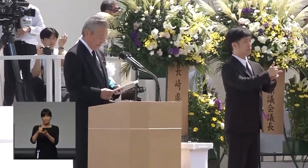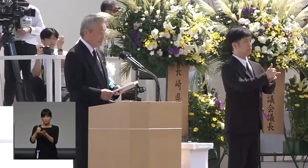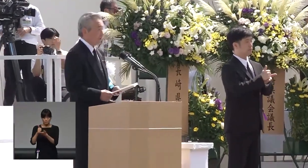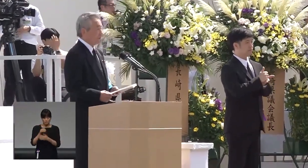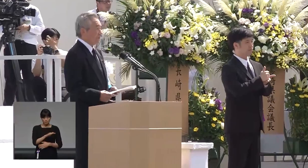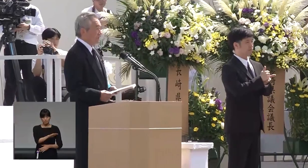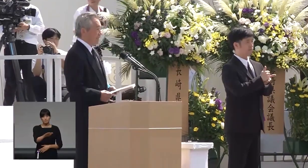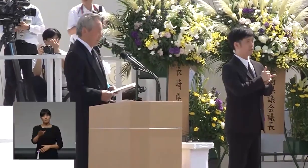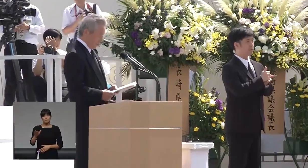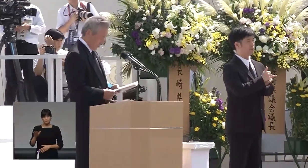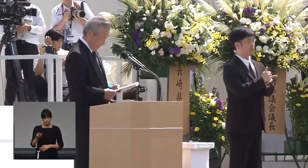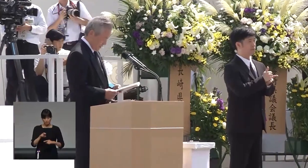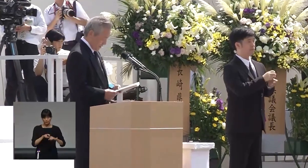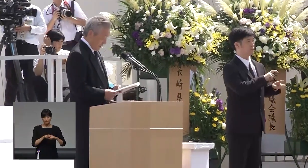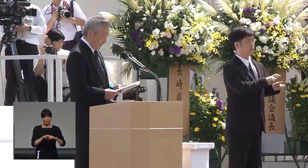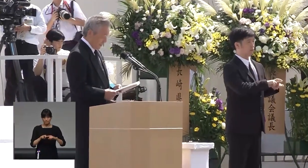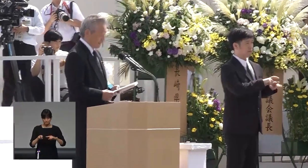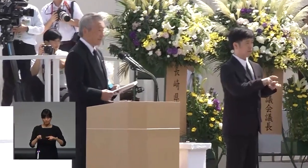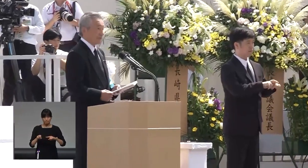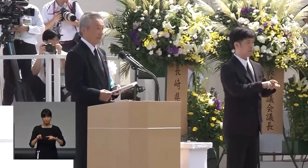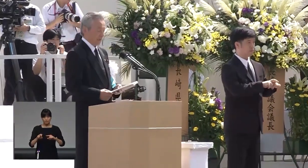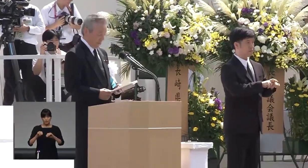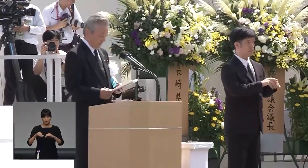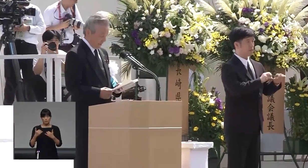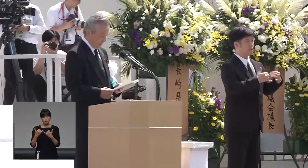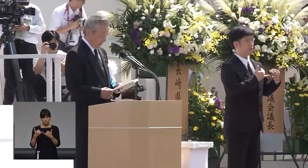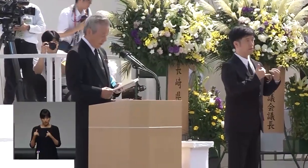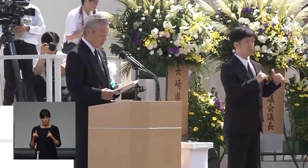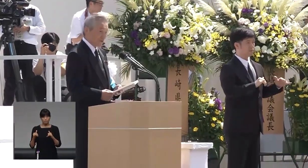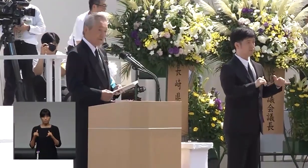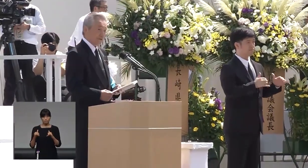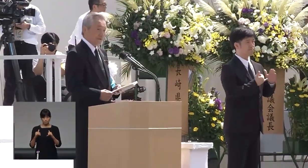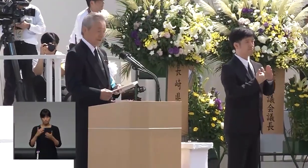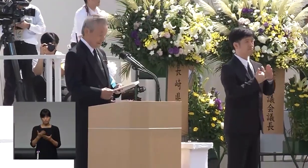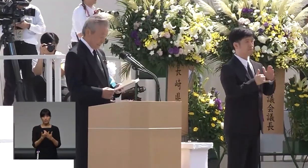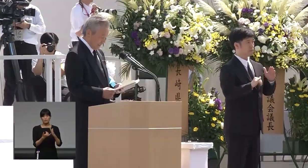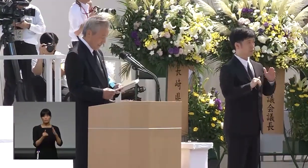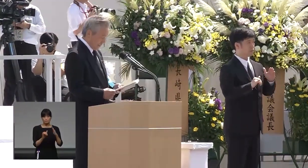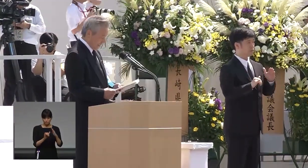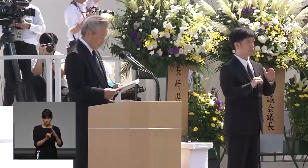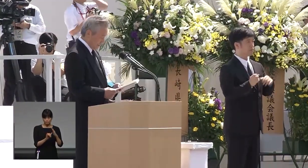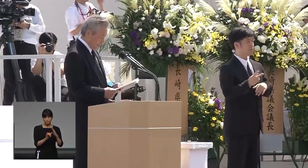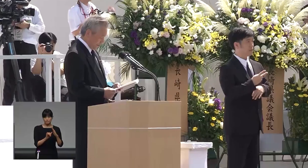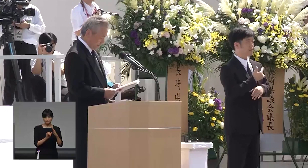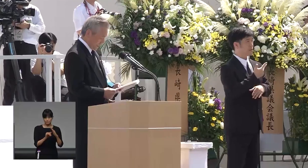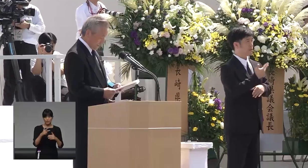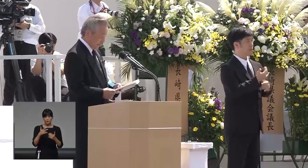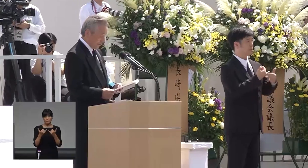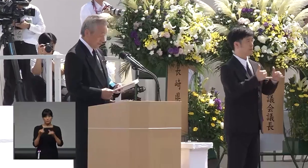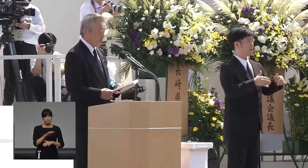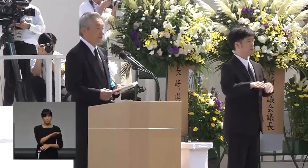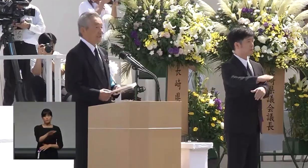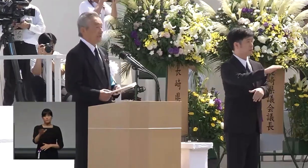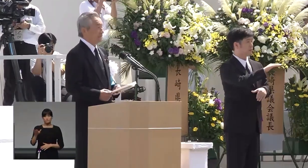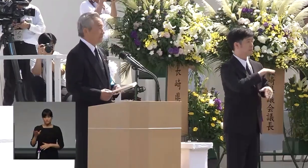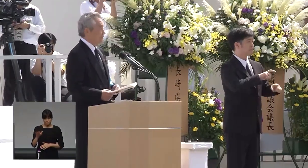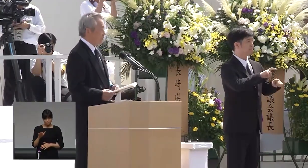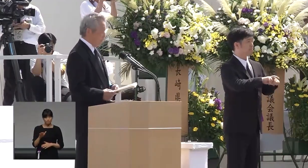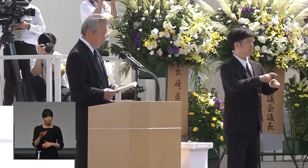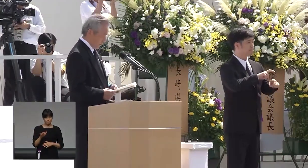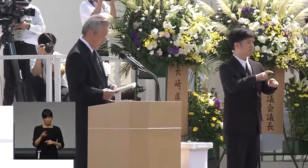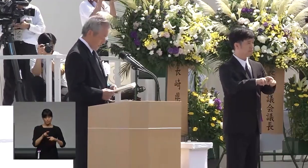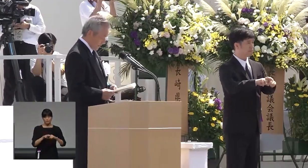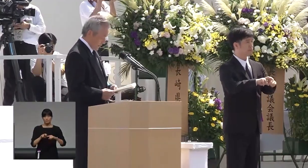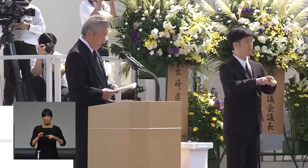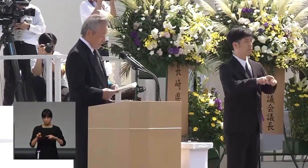各位のご臨席と被爆者ご遺族並びに市民の皆様のご参列